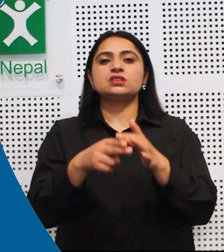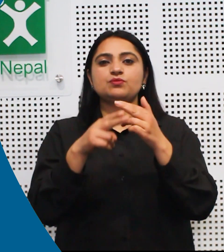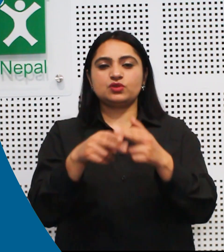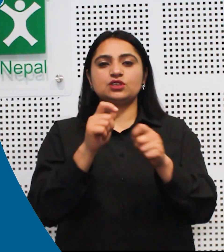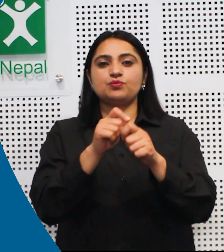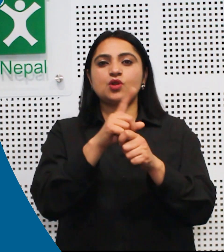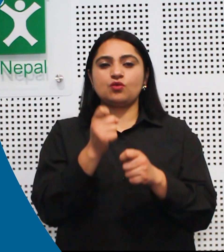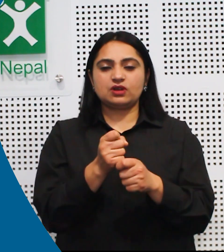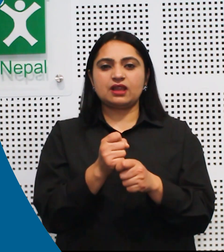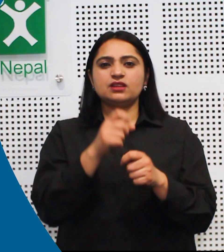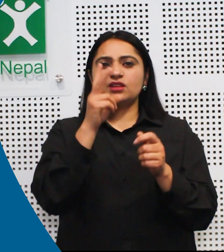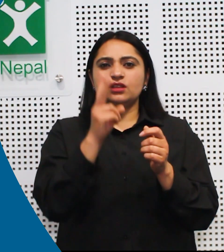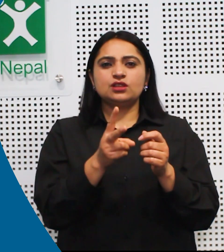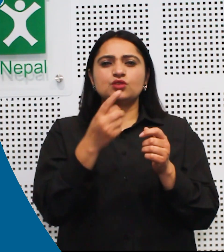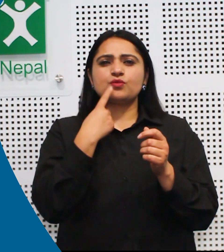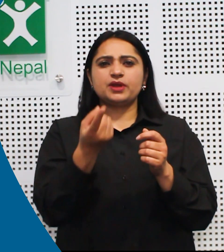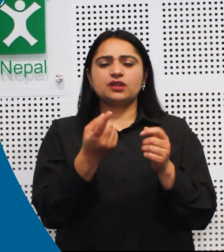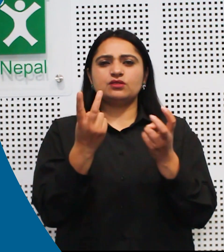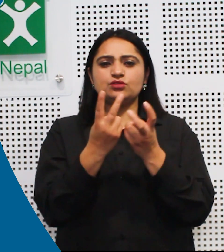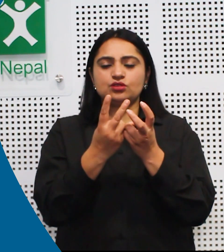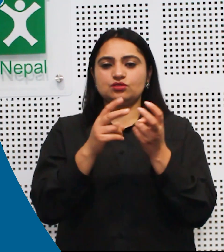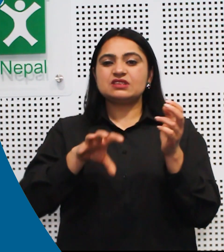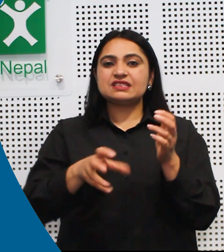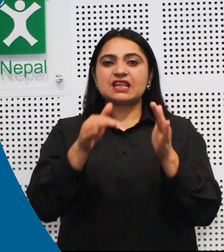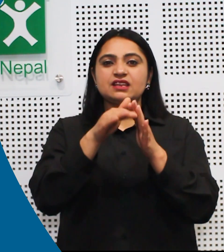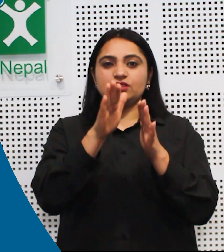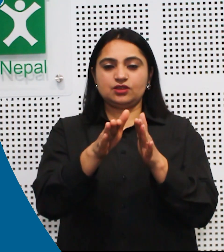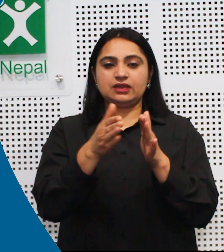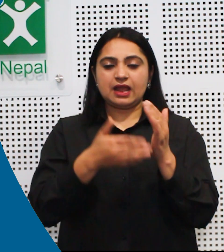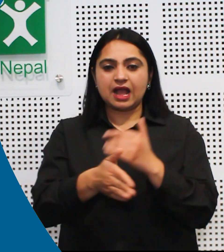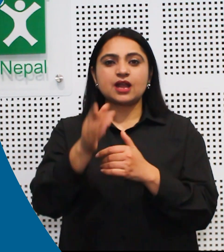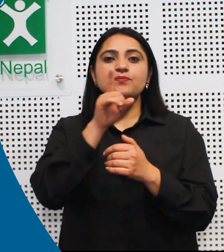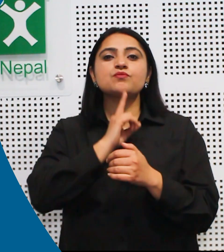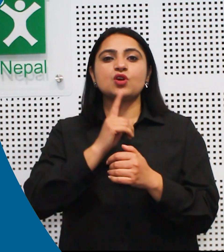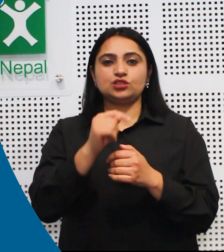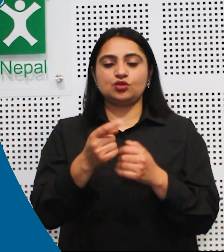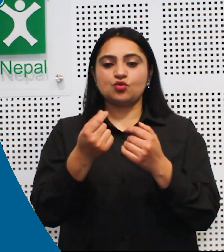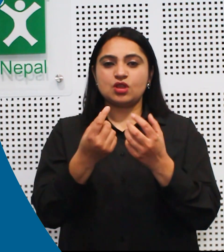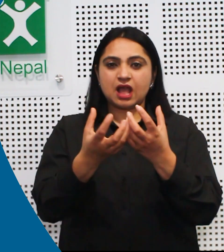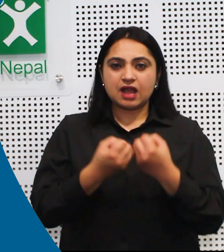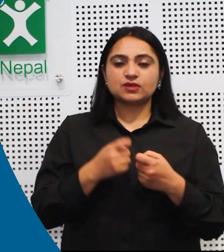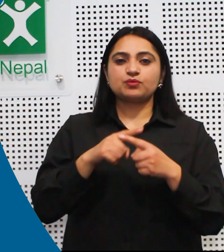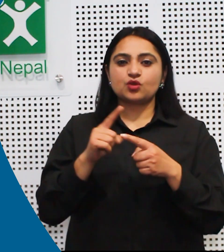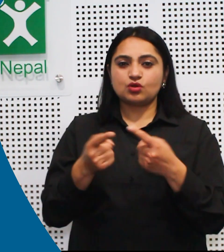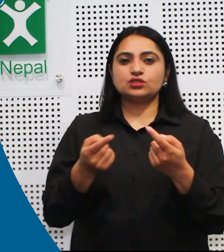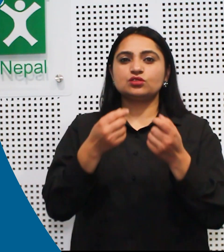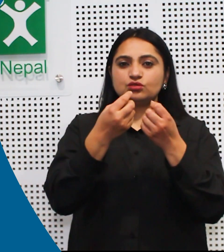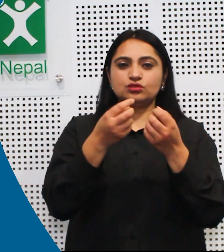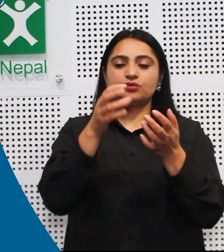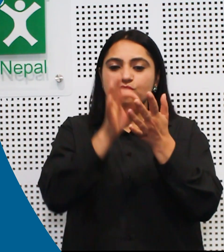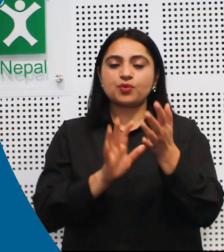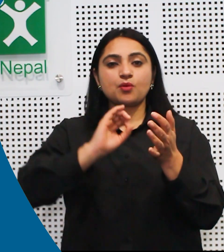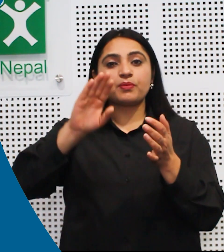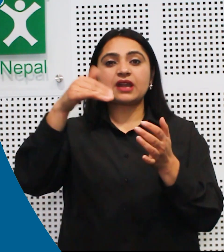भनेको चाहिँ जस्तै अब तल अब स्थानीय तहले अब आगामी वर्षको चाहिँ आयव्ययको प्रक्षेपण गरेको तथ्याङ्कसहितको विवरण